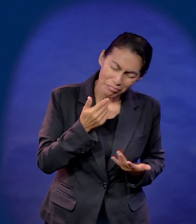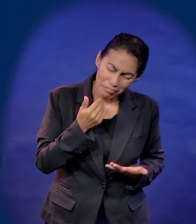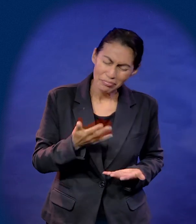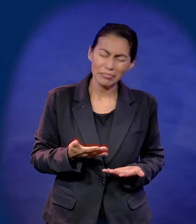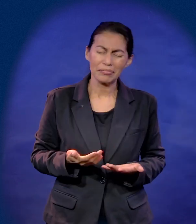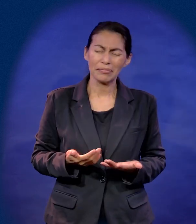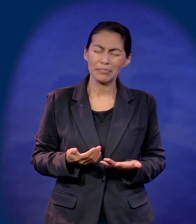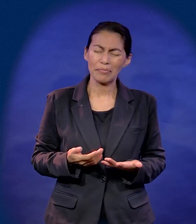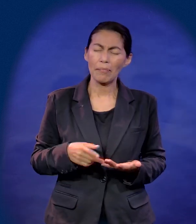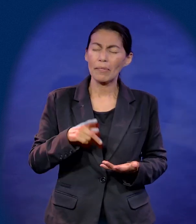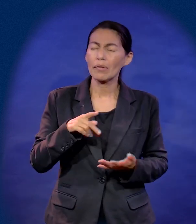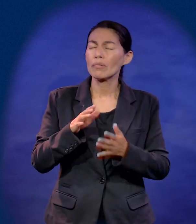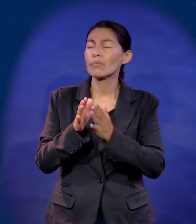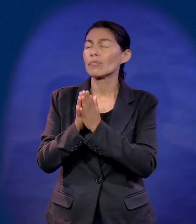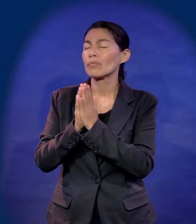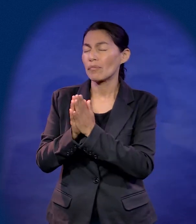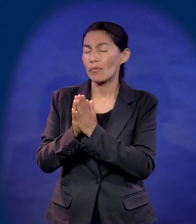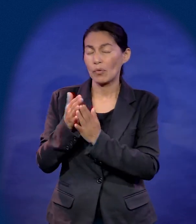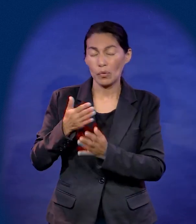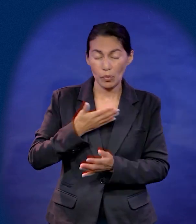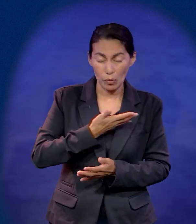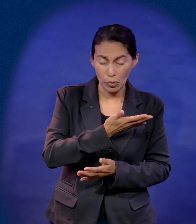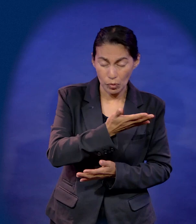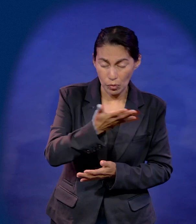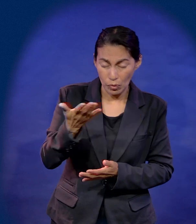ellos mismos, Señor, ni en sus promesas.